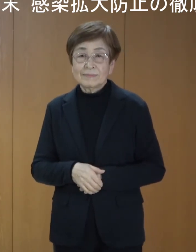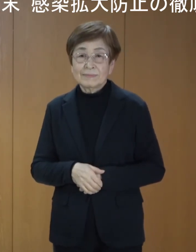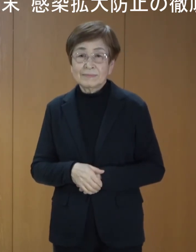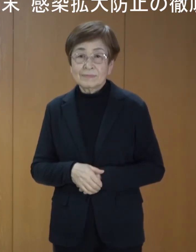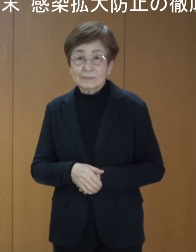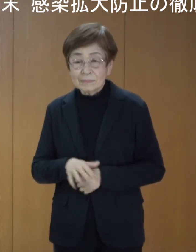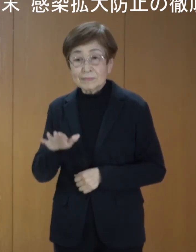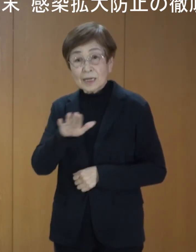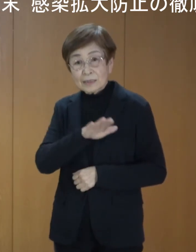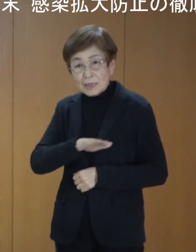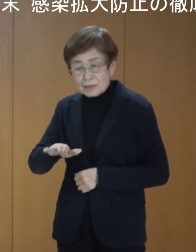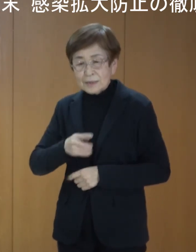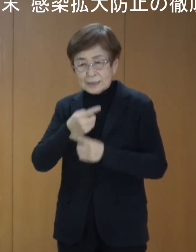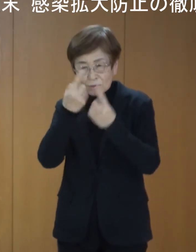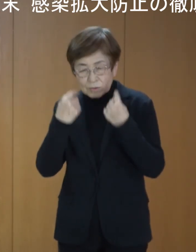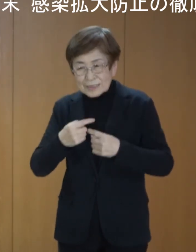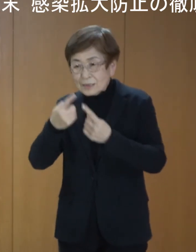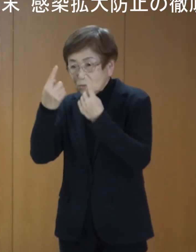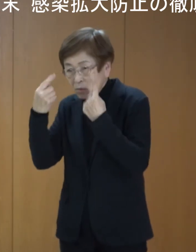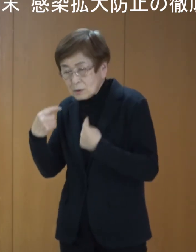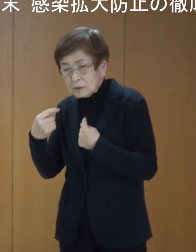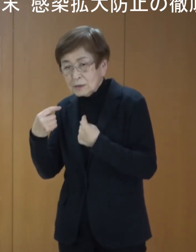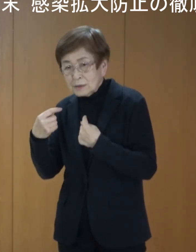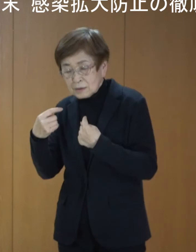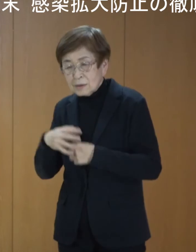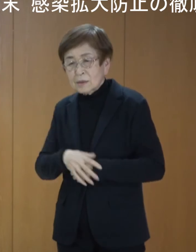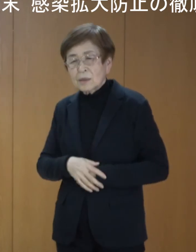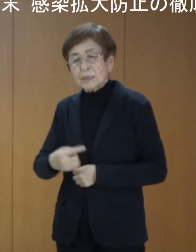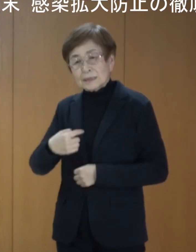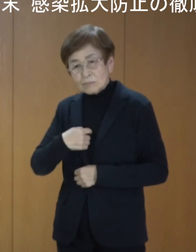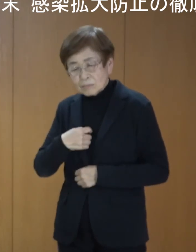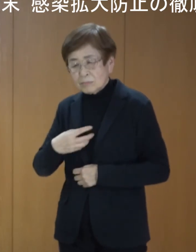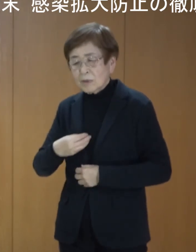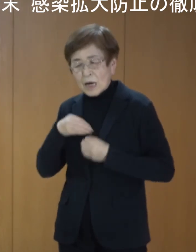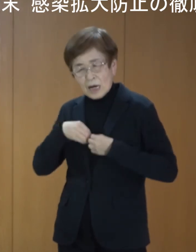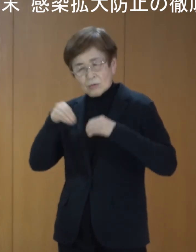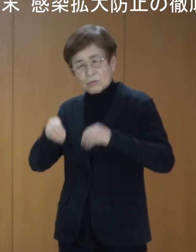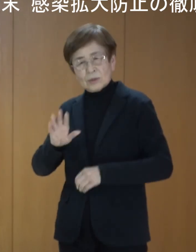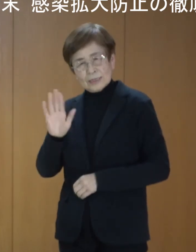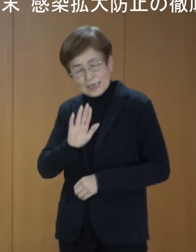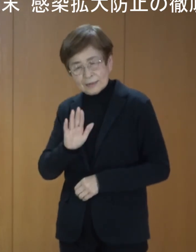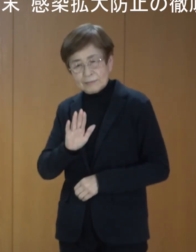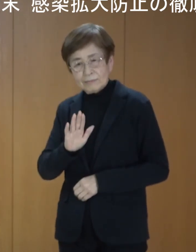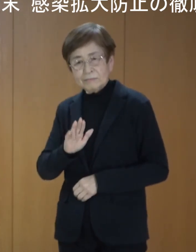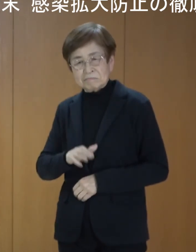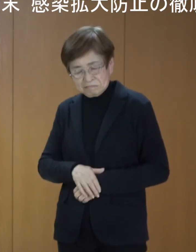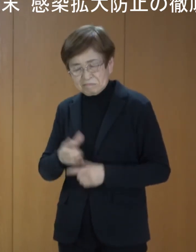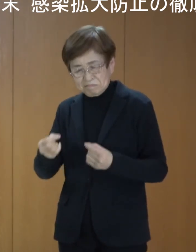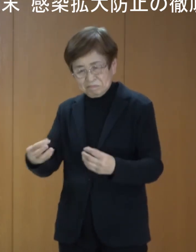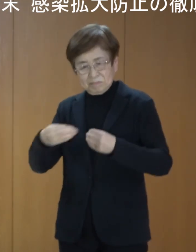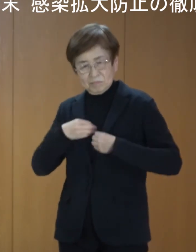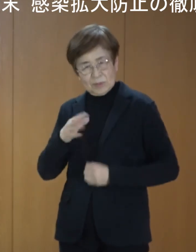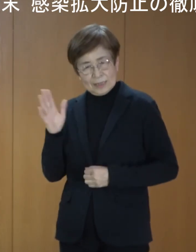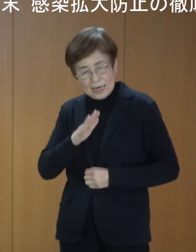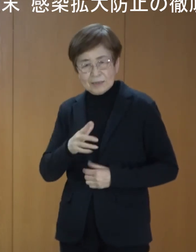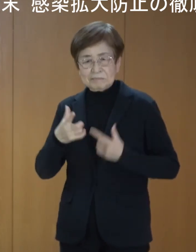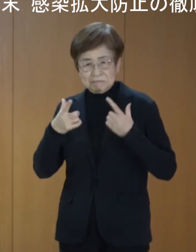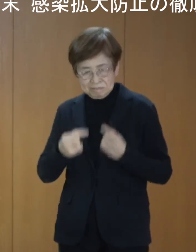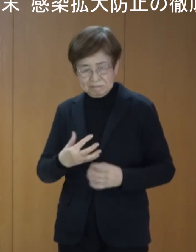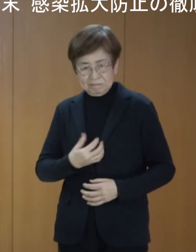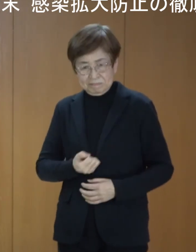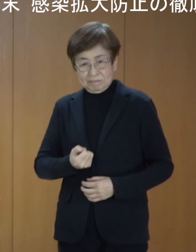皆様一人一人がうつさないという強い思いで取り組むこと